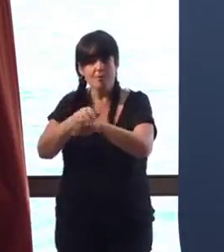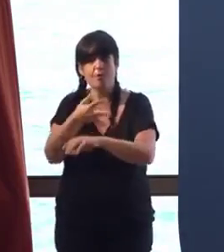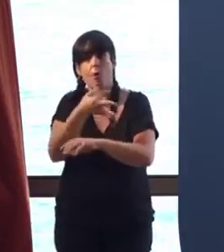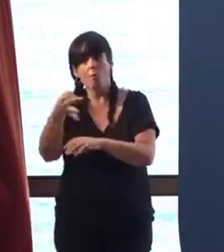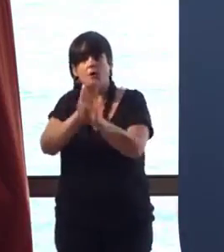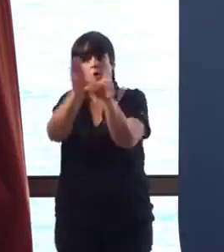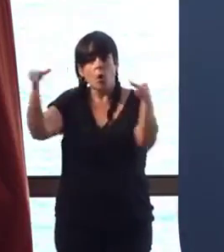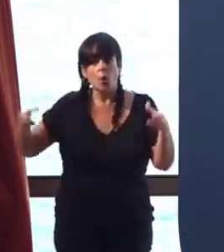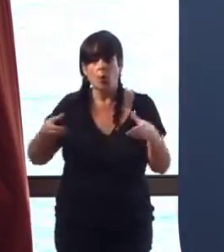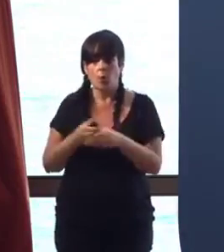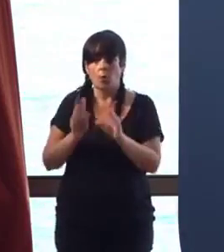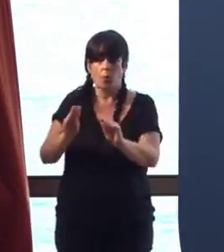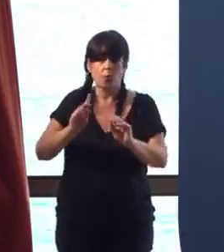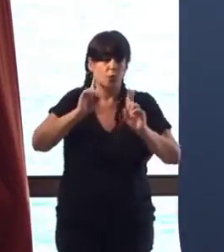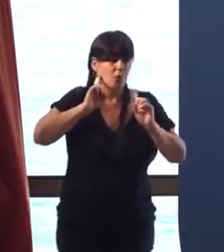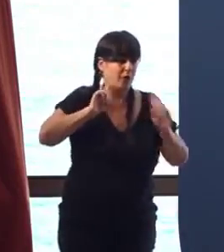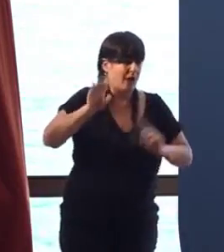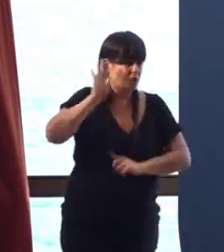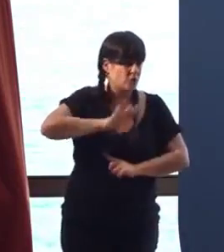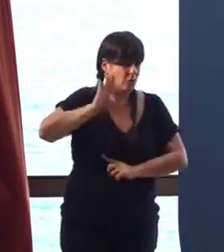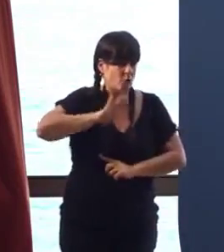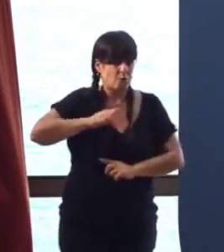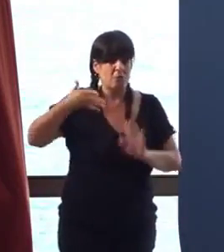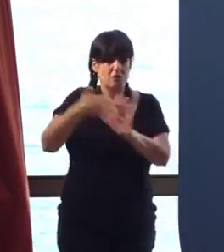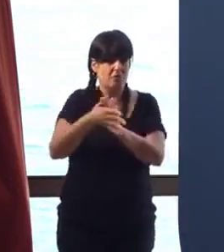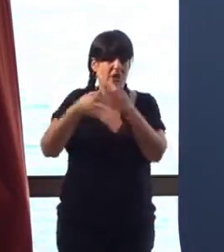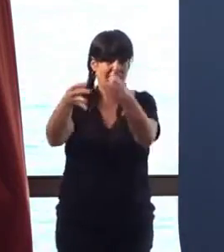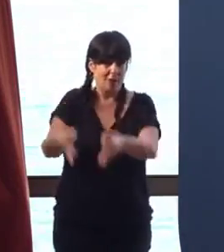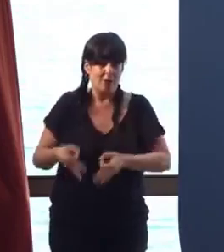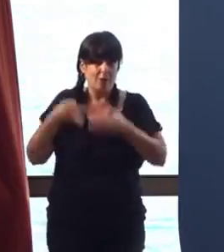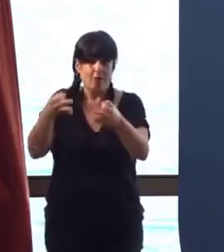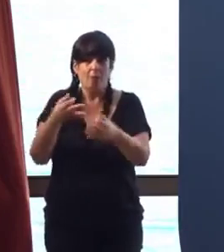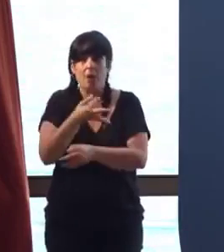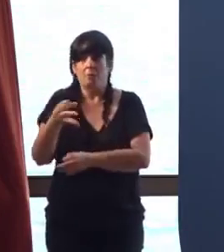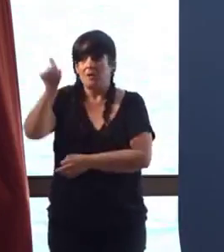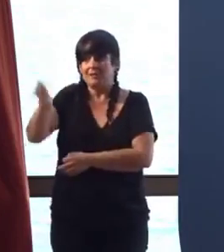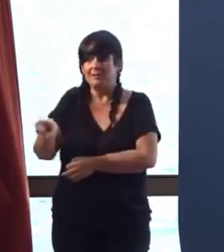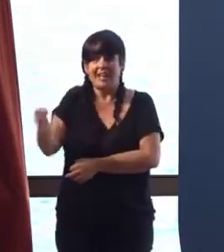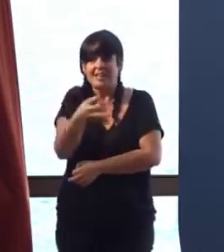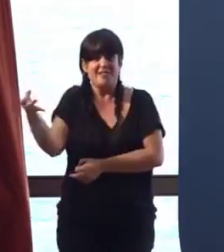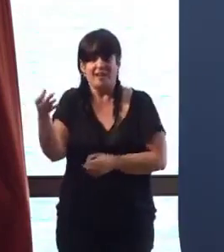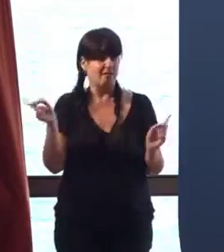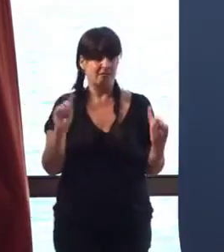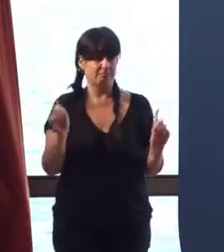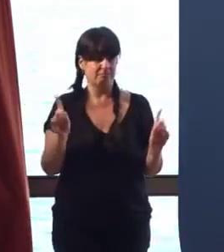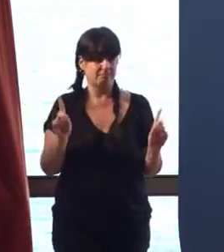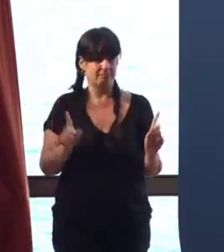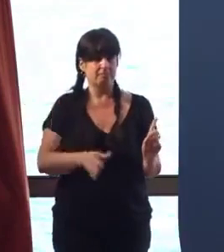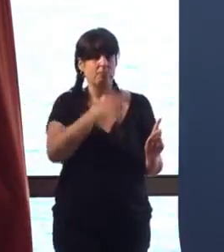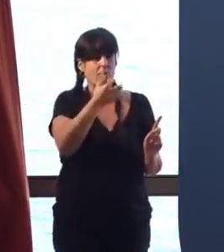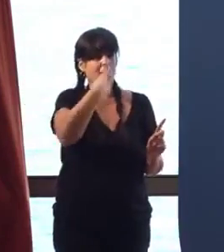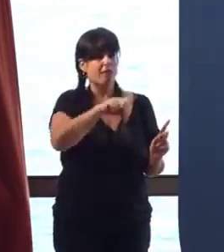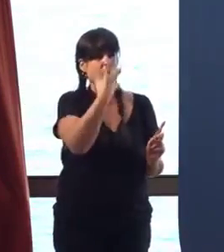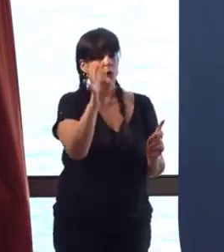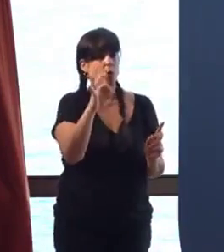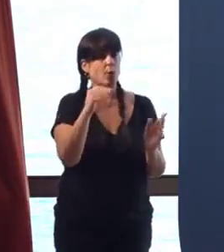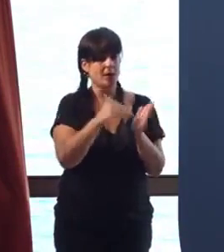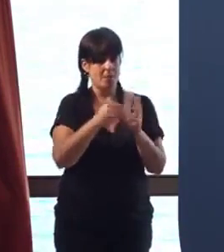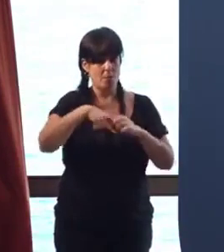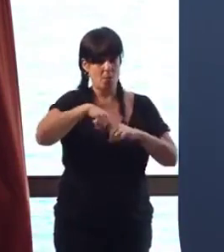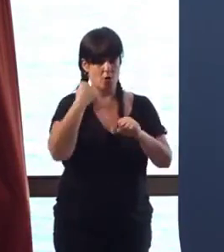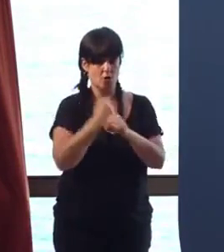en el que los casos de corrupción son la norma y no la excepción. Usted es sencillamente ineficaz. Se han destruido más de 150.000 empleos desde